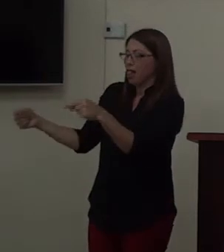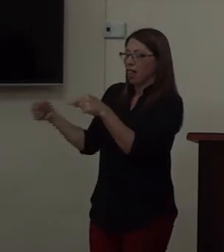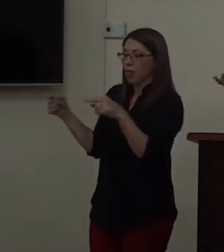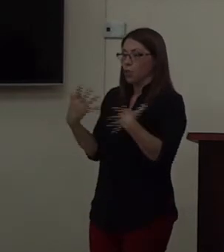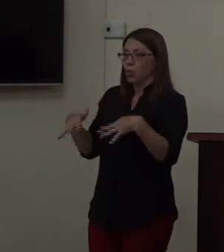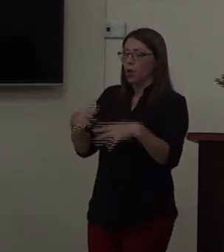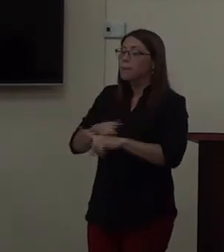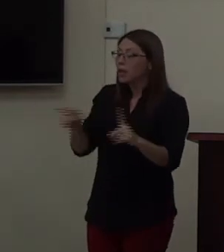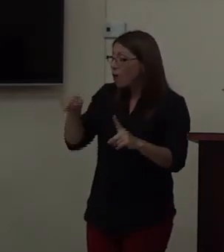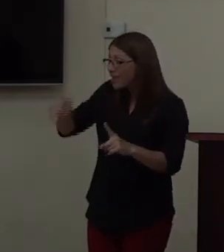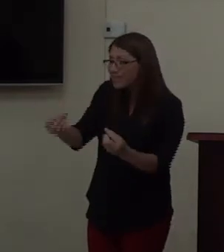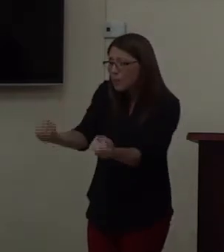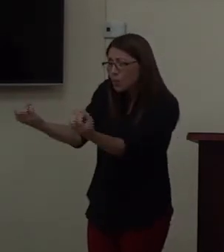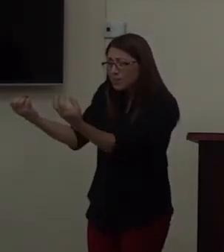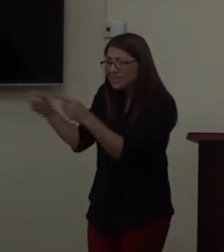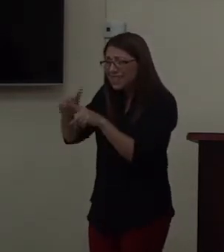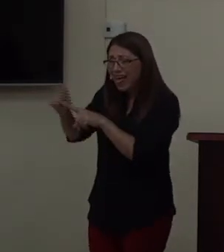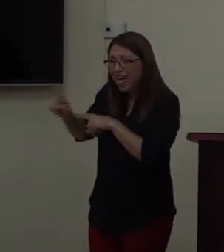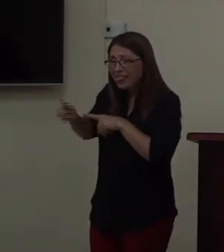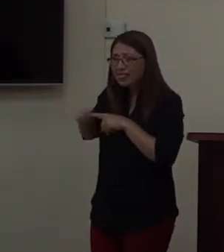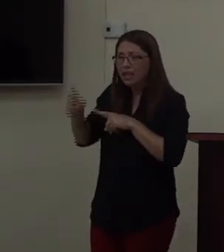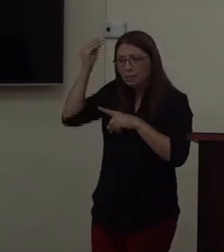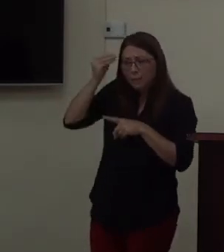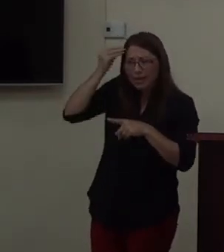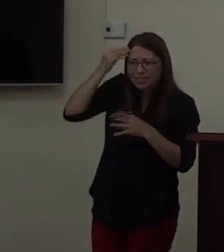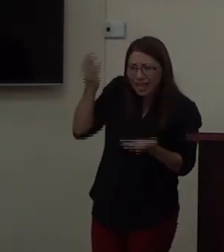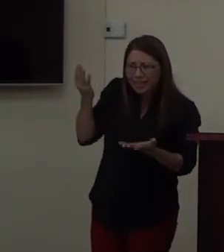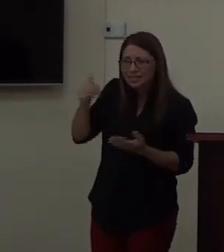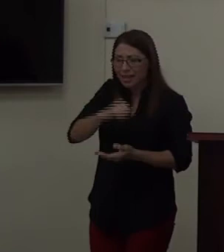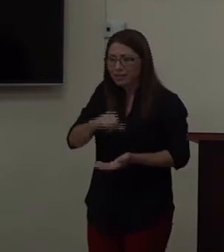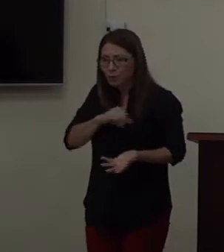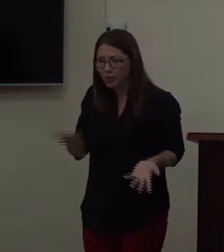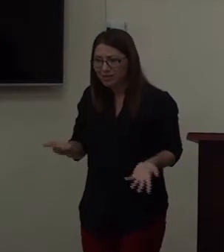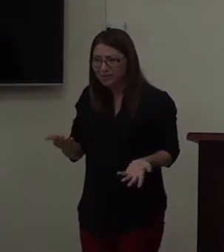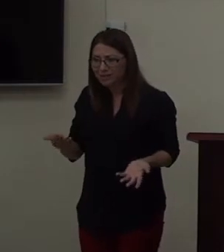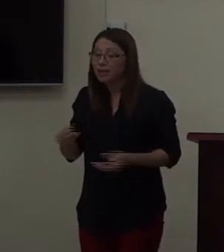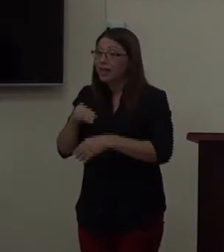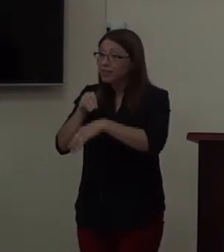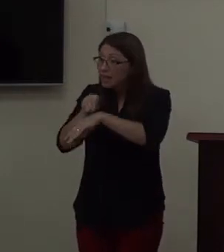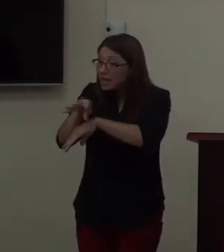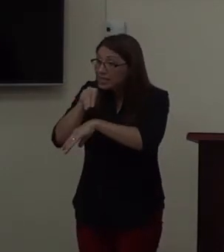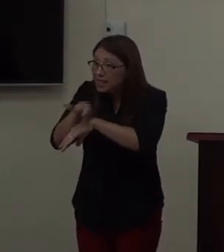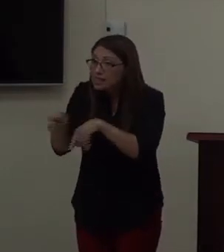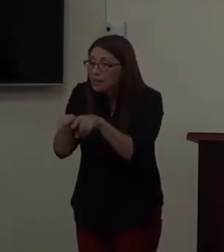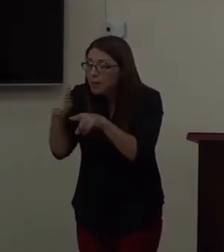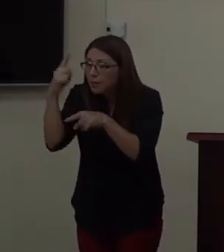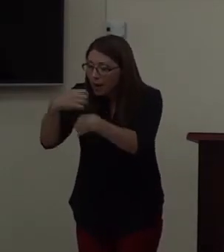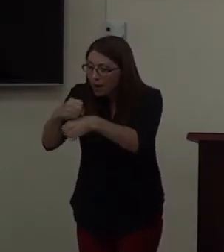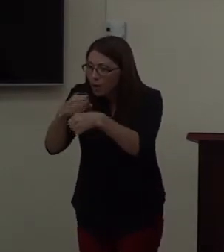Ahí esa multiplicidad de pareceres, de actitudes, ¿verdad? Tiene incidencia hasta en la creación de un material.